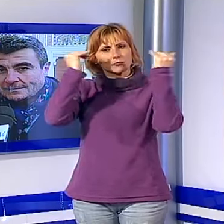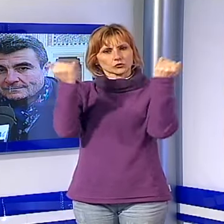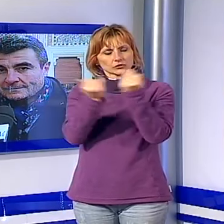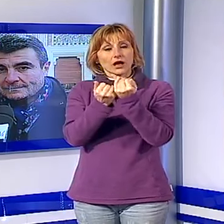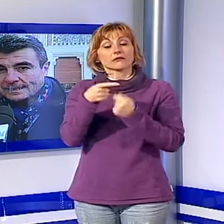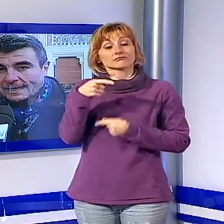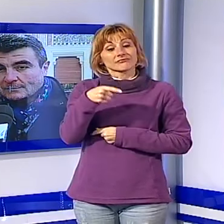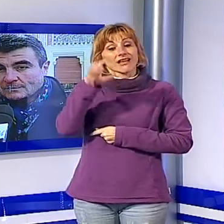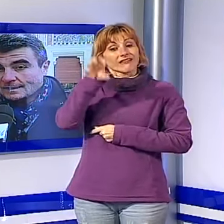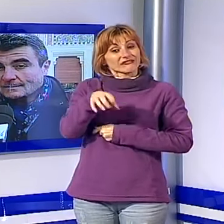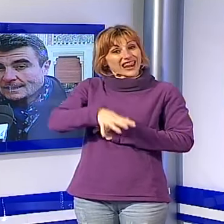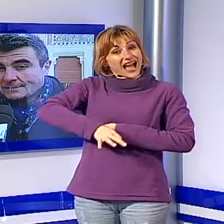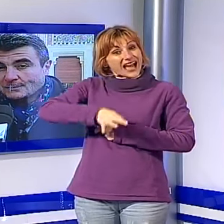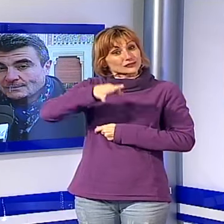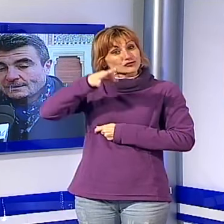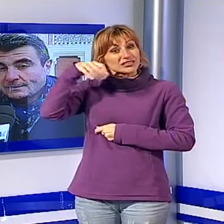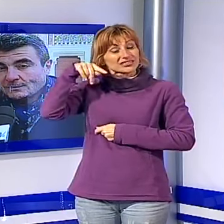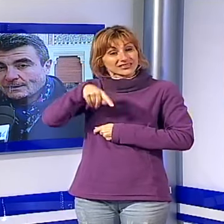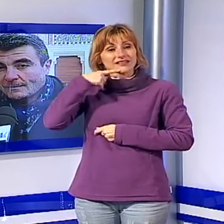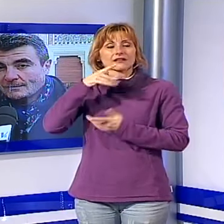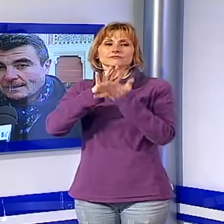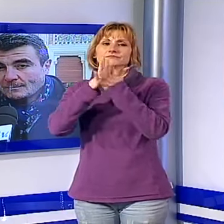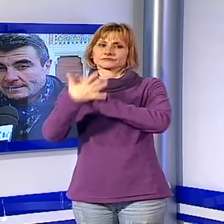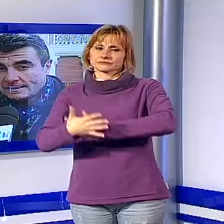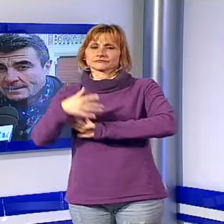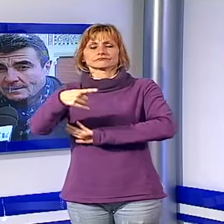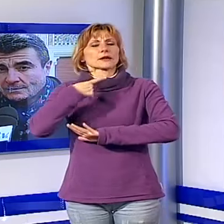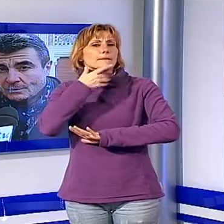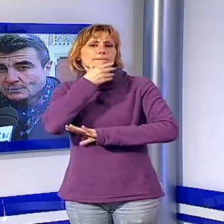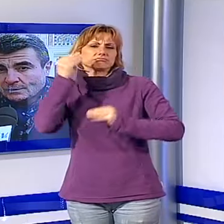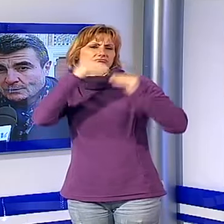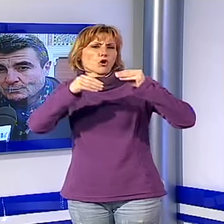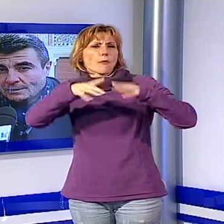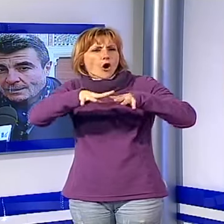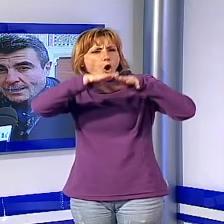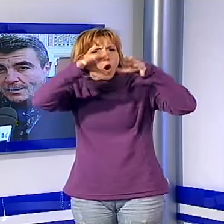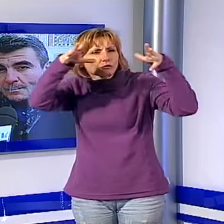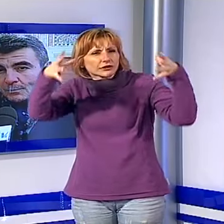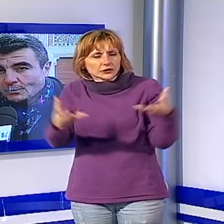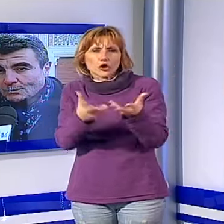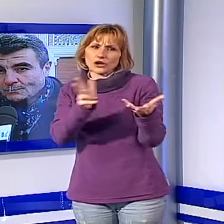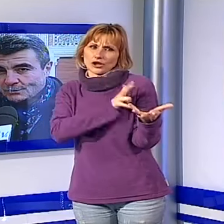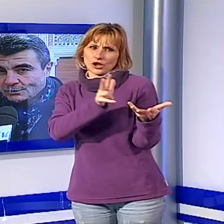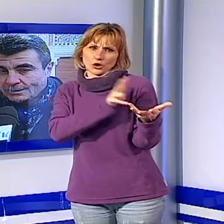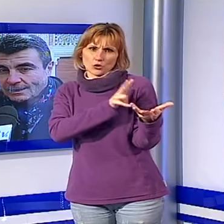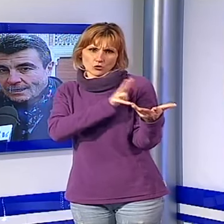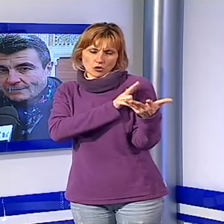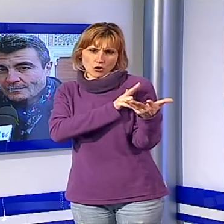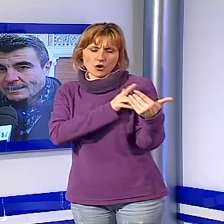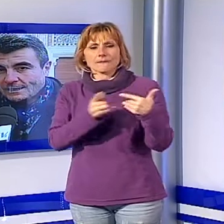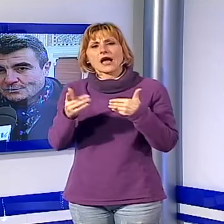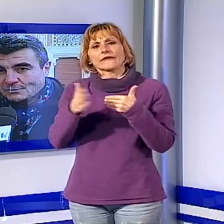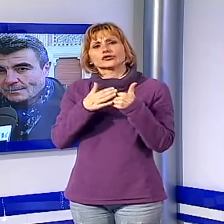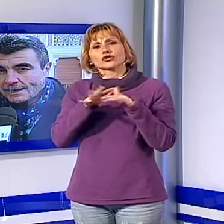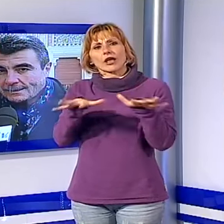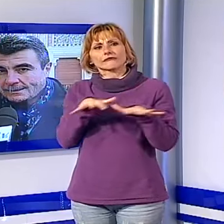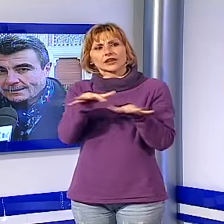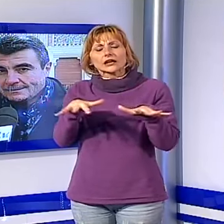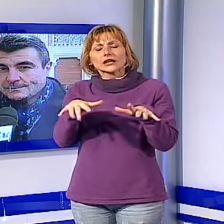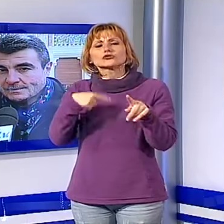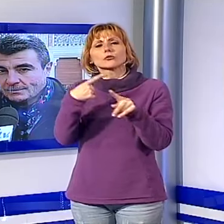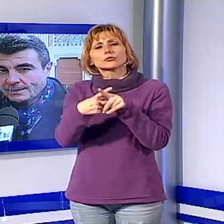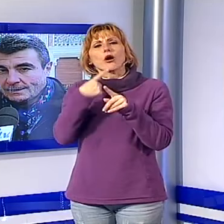sarà uno straordinario contenitore ma vogliamo che sia ricco di contenuti molto vicini a Viareggio ma